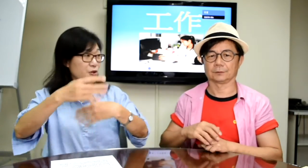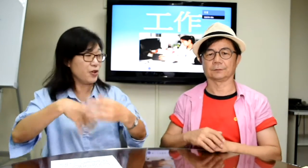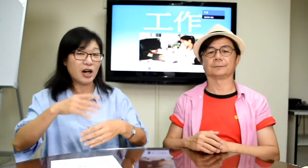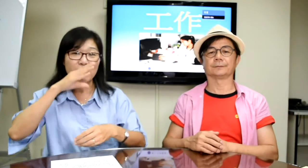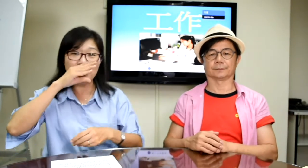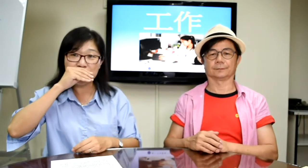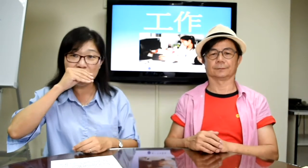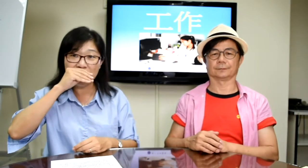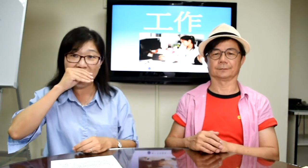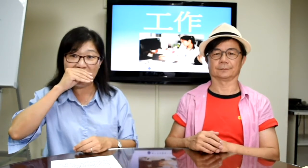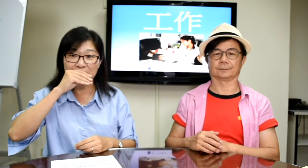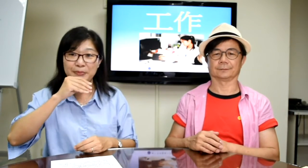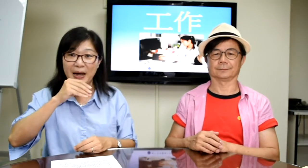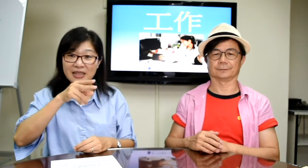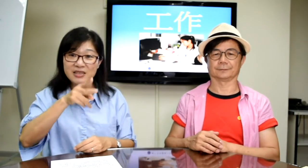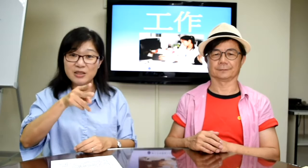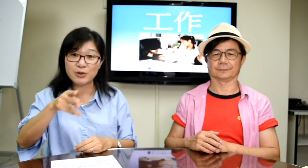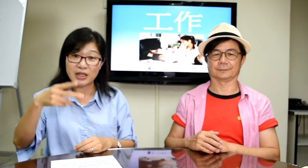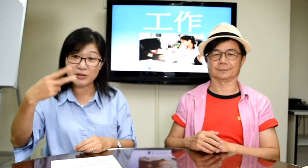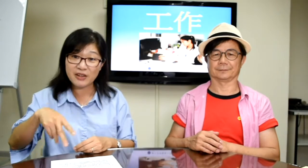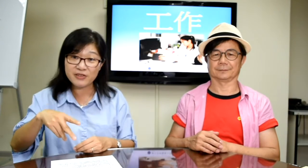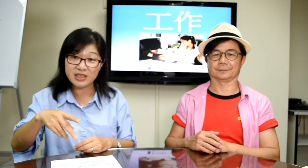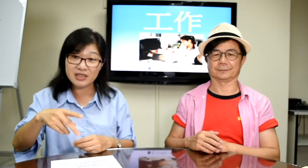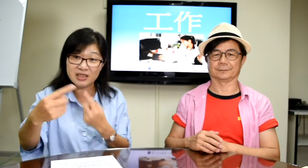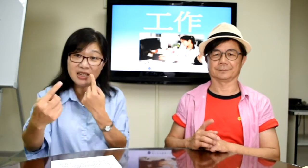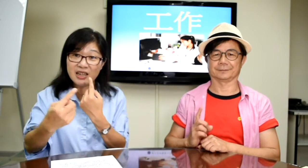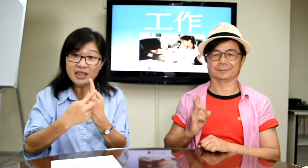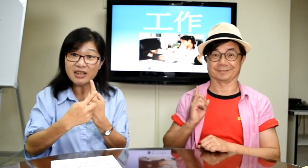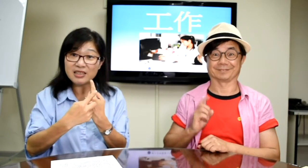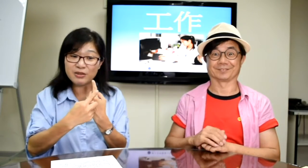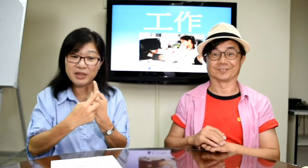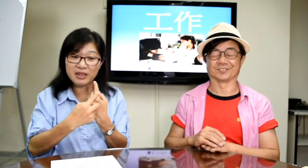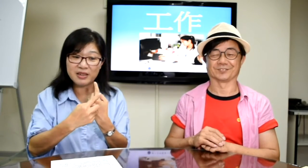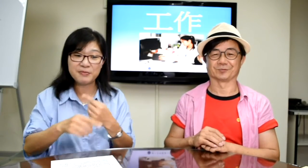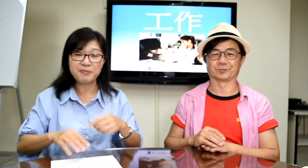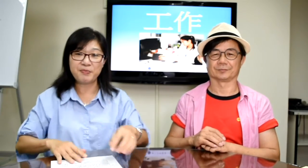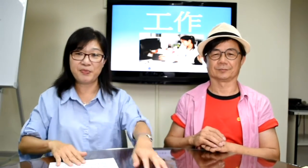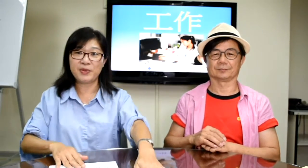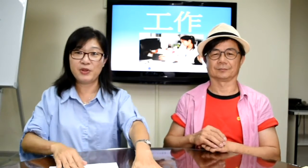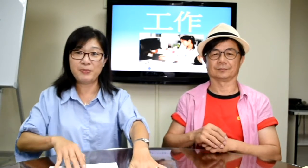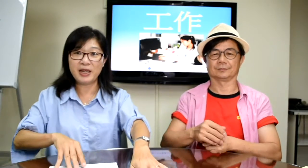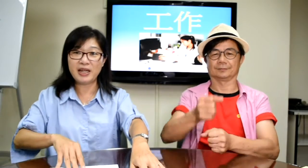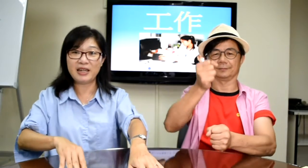了，我们不说话，把词汇都再复习一次。要跟着我们哦，预备，